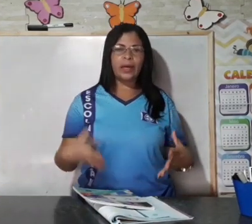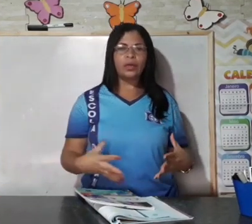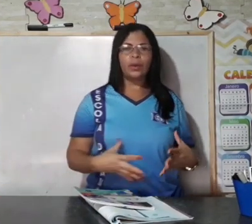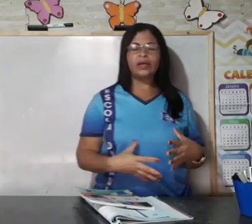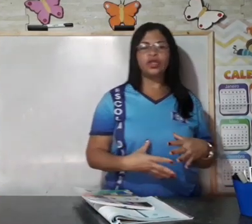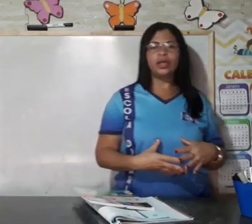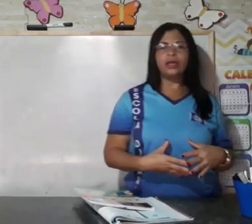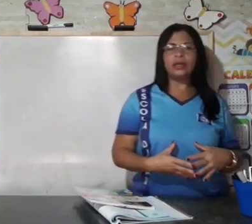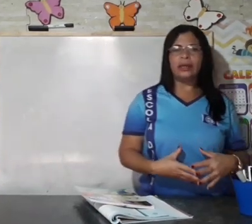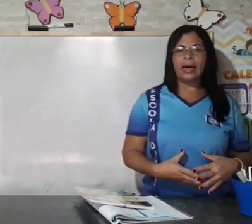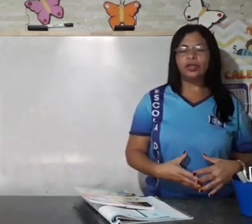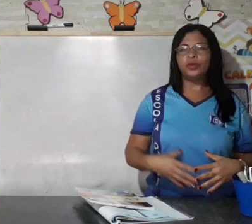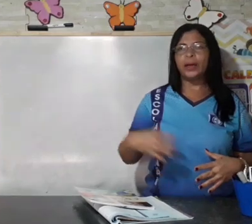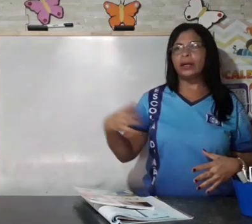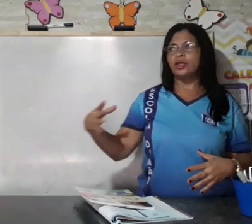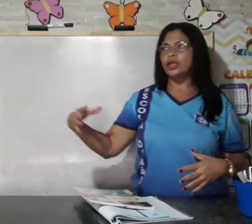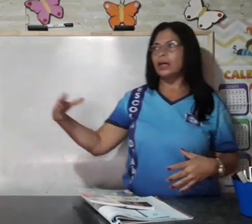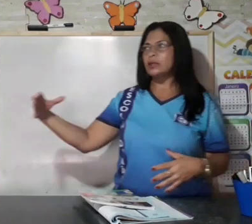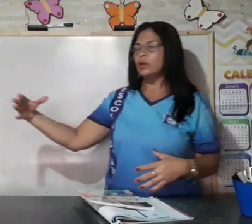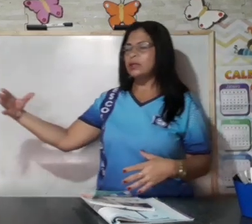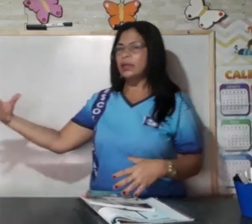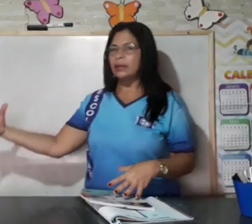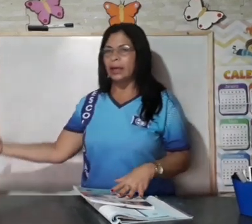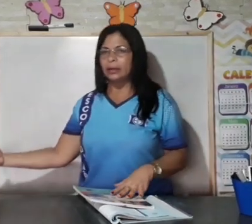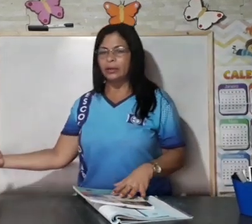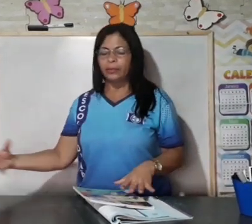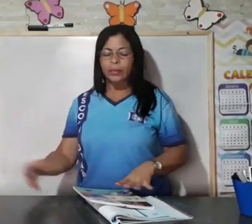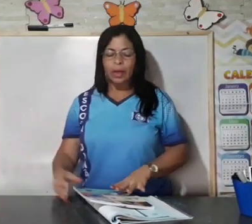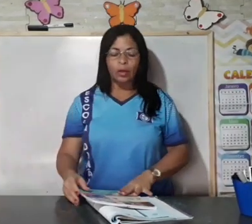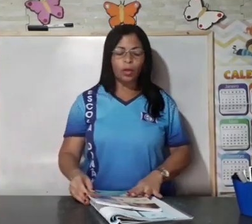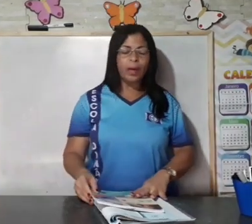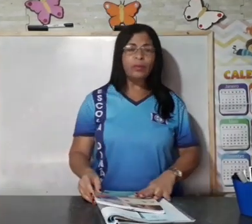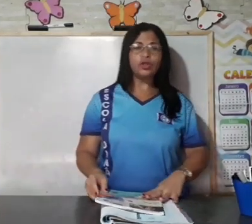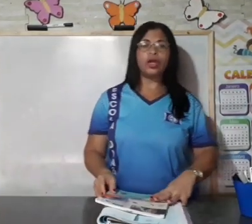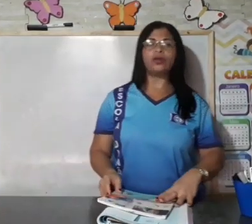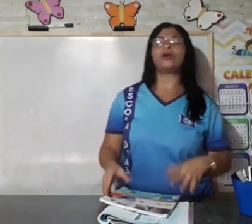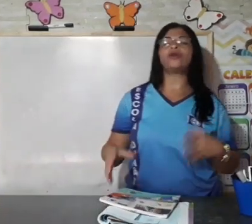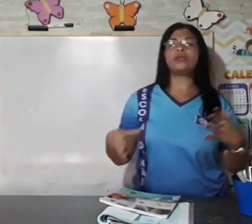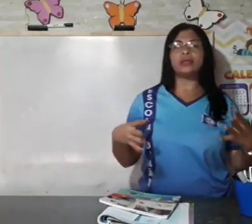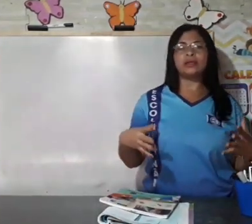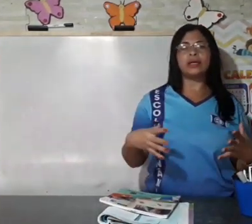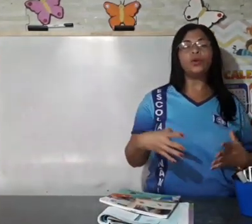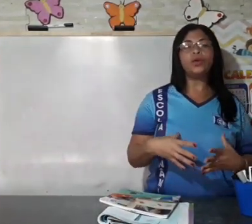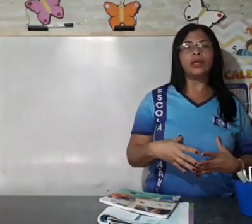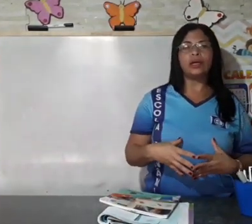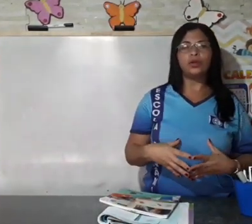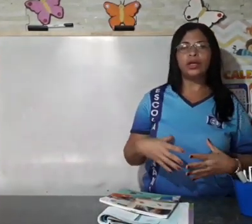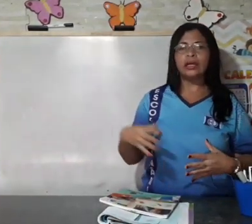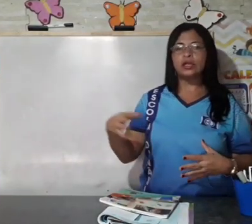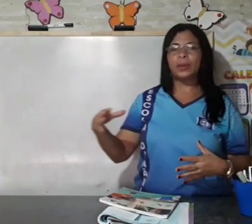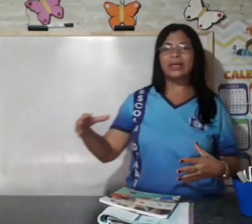Respeito à dignidade perante a sociedade. Do mesmo jeito que vocês têm o direito de respeitar